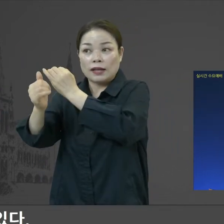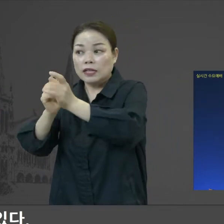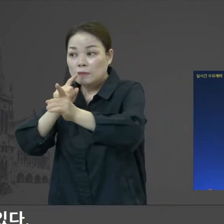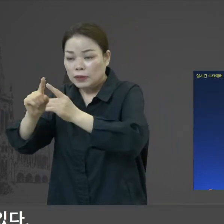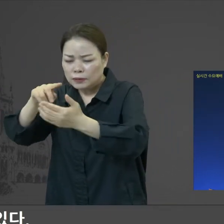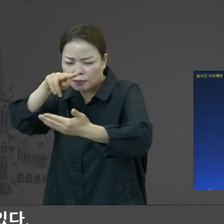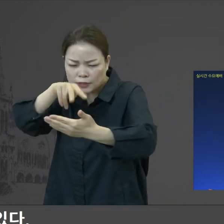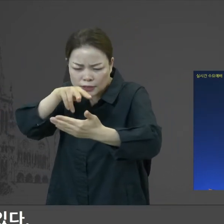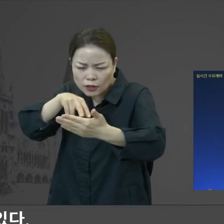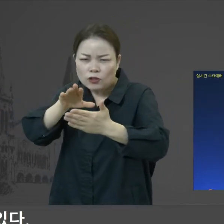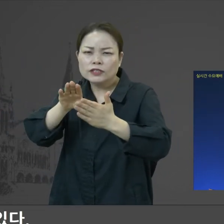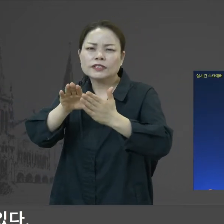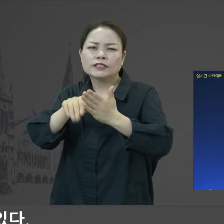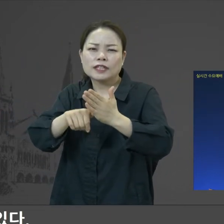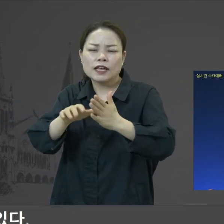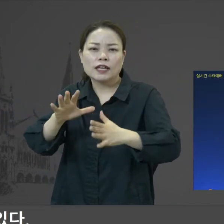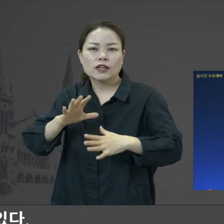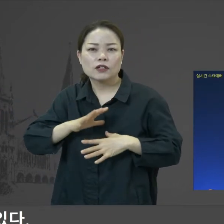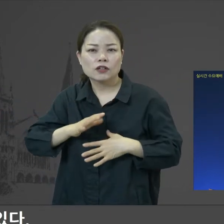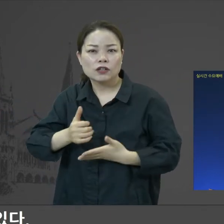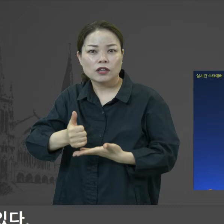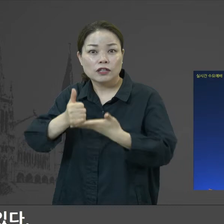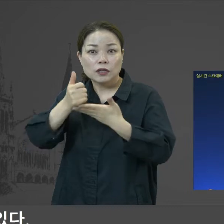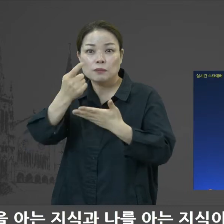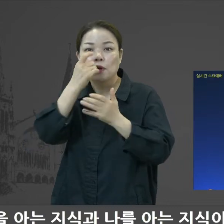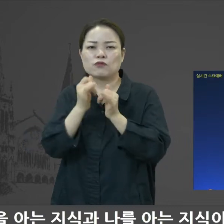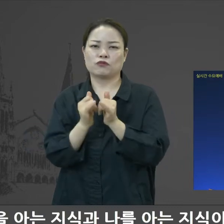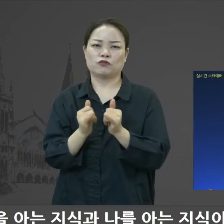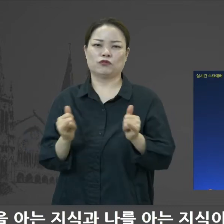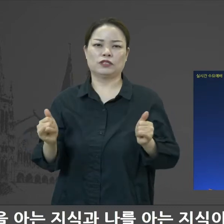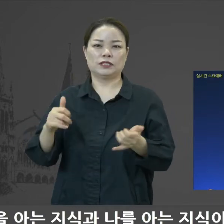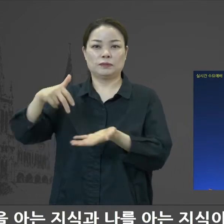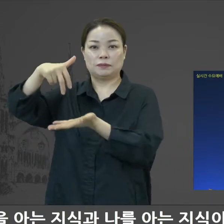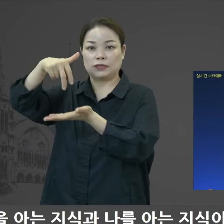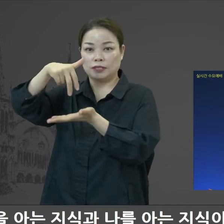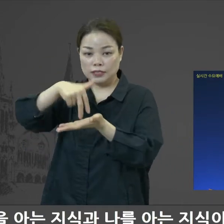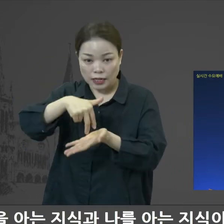말씀 읽을 때 하나님 경외하기를 배우는 사람은